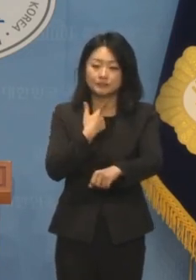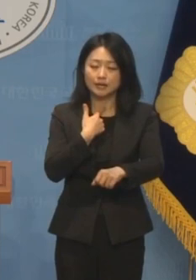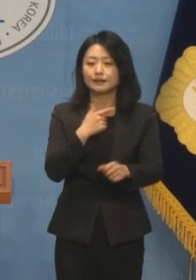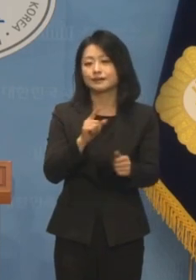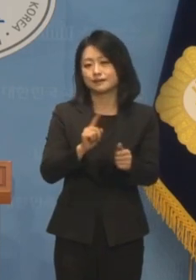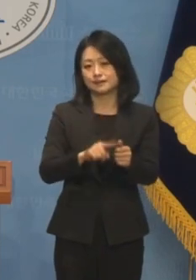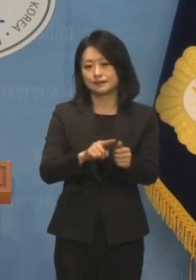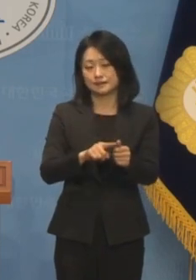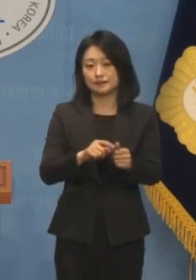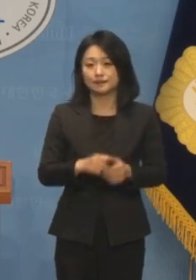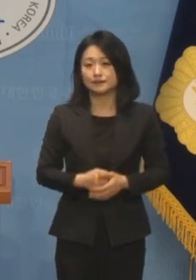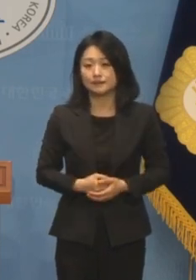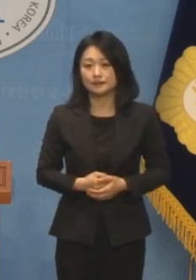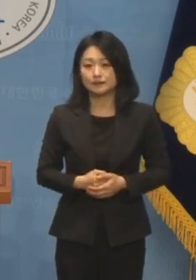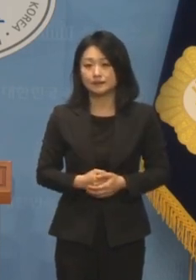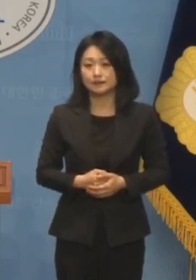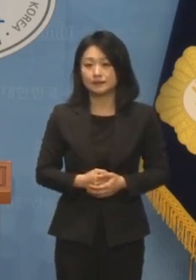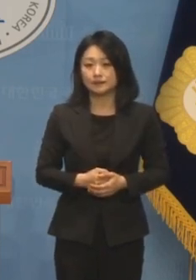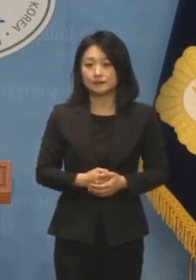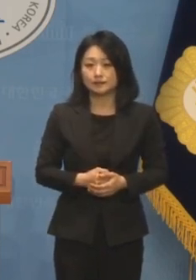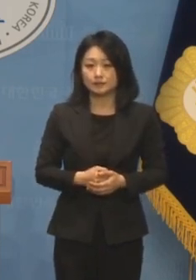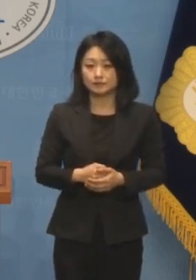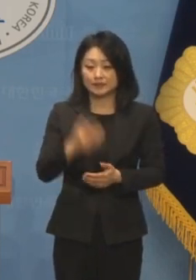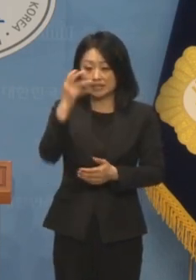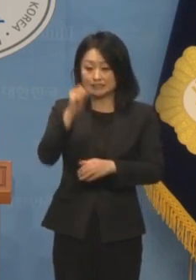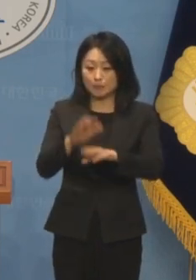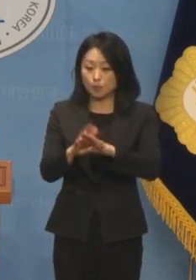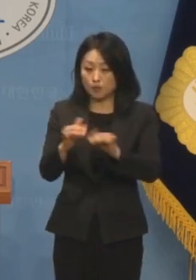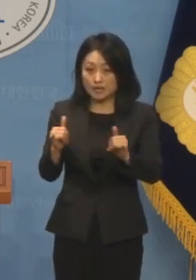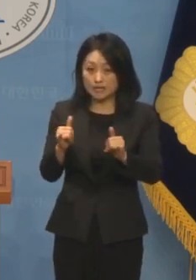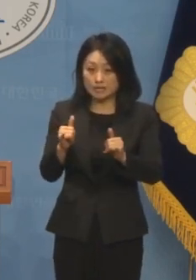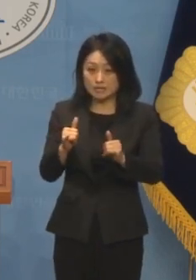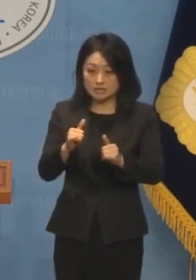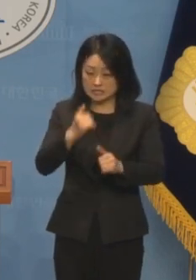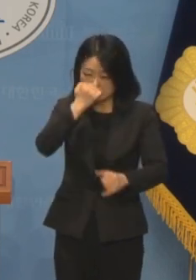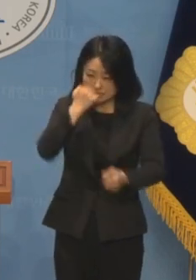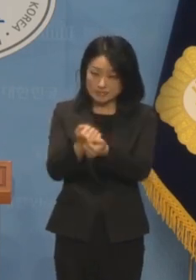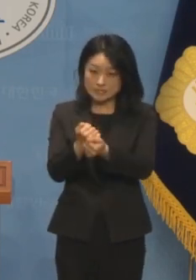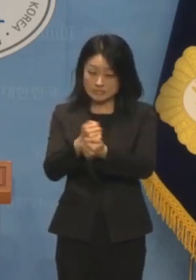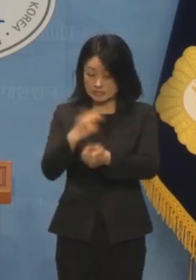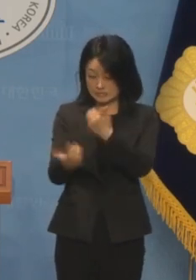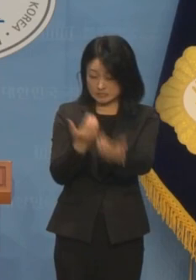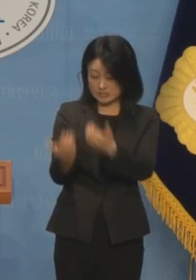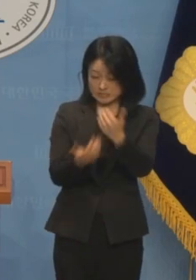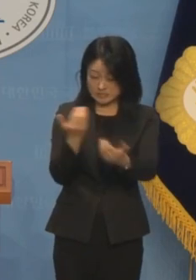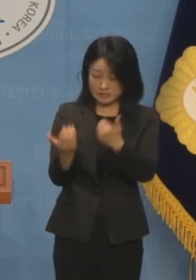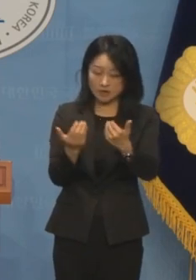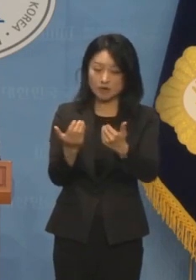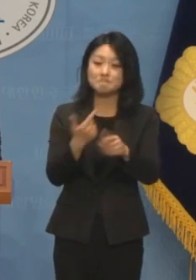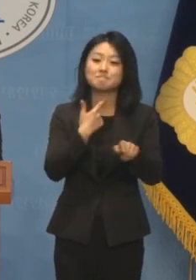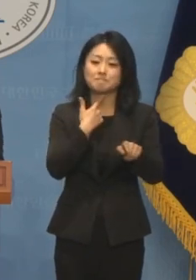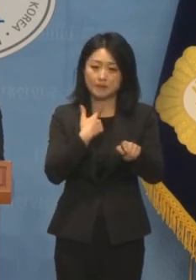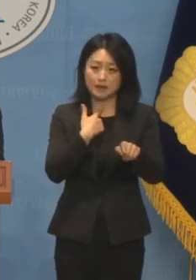왔습니다. 피의자도 아닌 참고인들에 대한 무자비한 압수수색은 기본입니다.